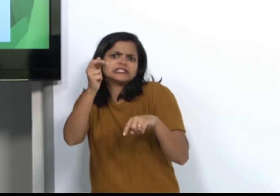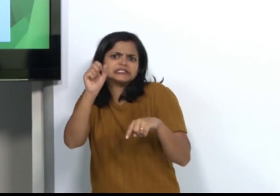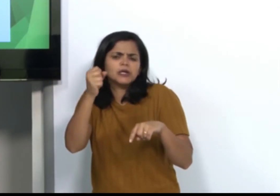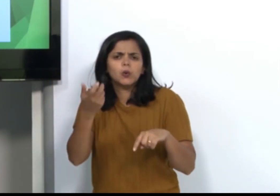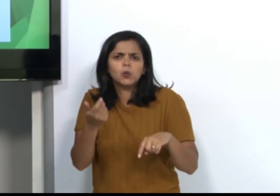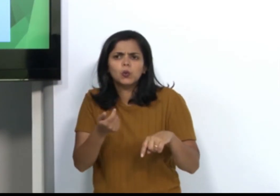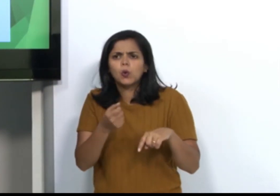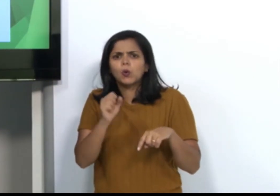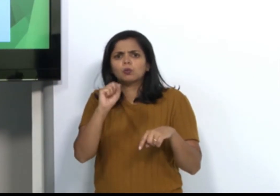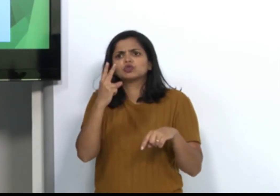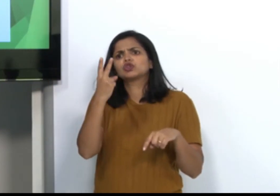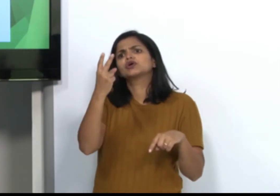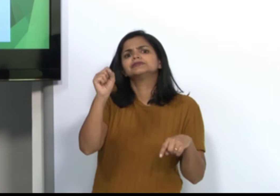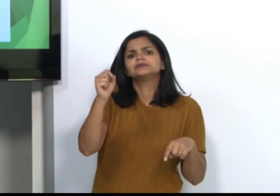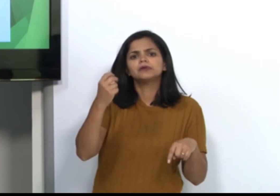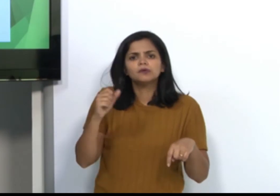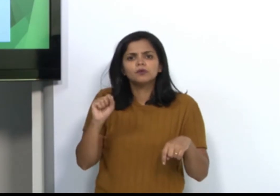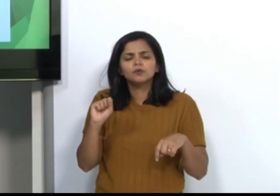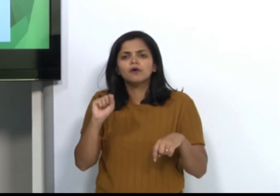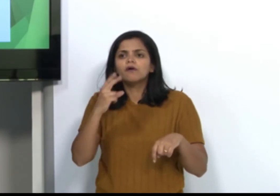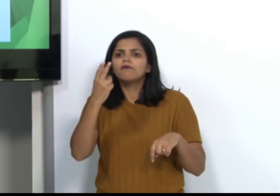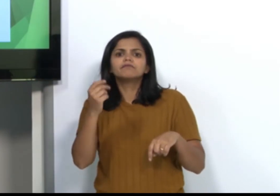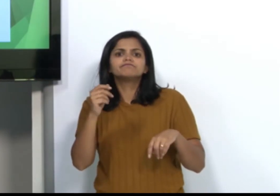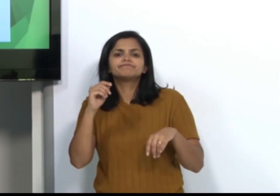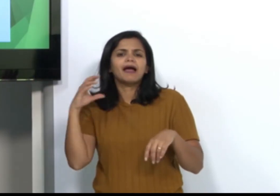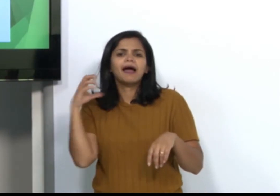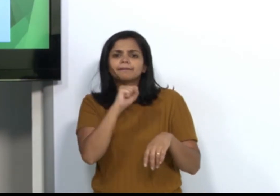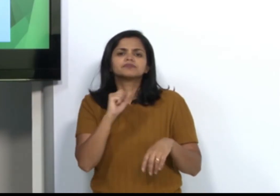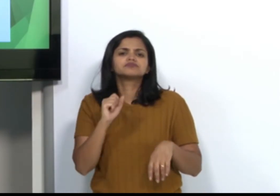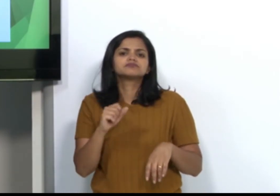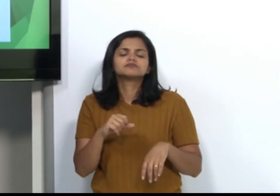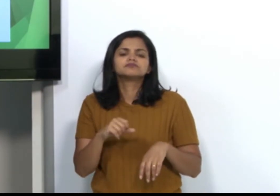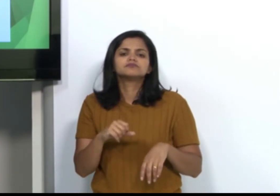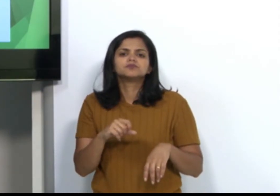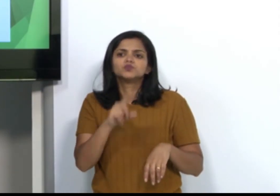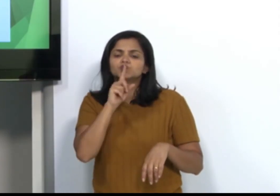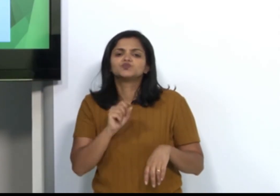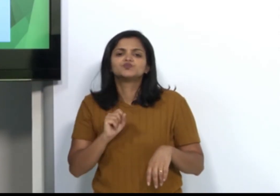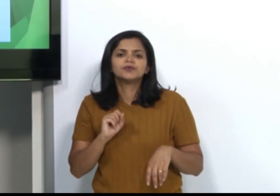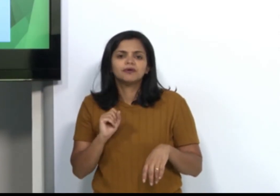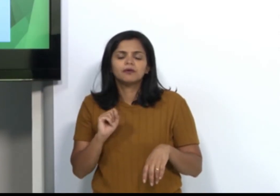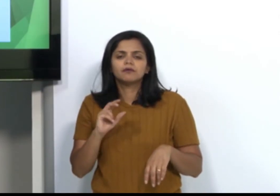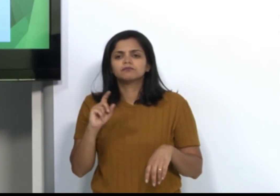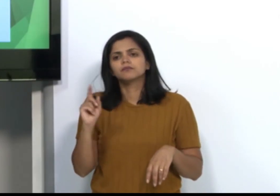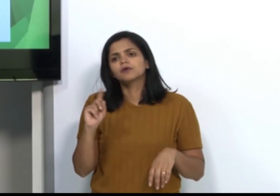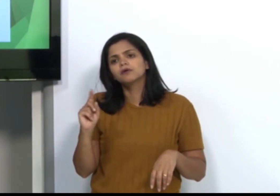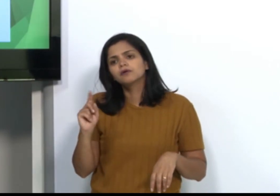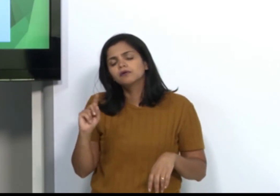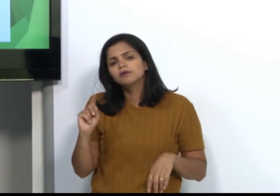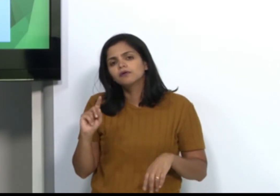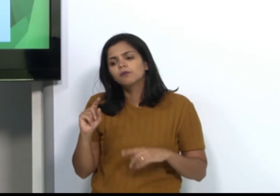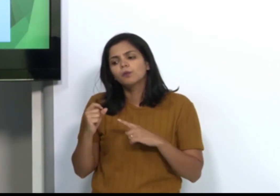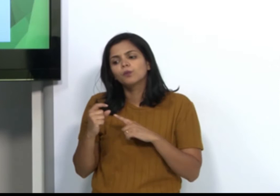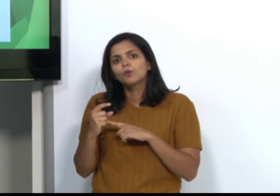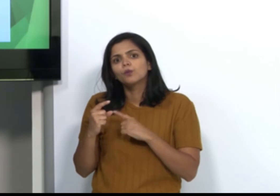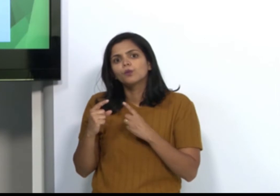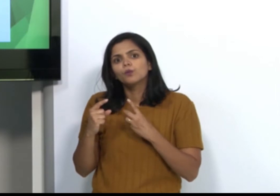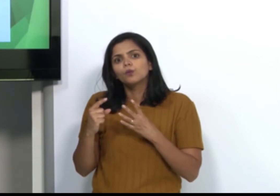segundos? 2 segundos? Foi rápido? Foi demorado? Por exemplo, o sinal